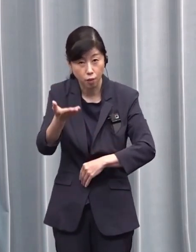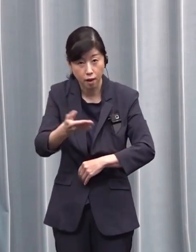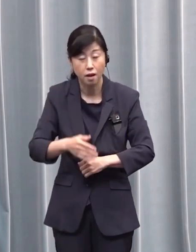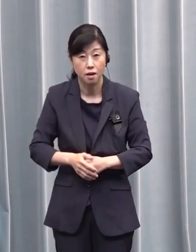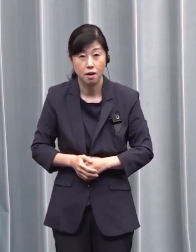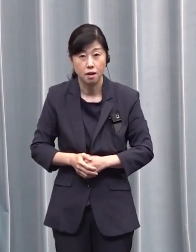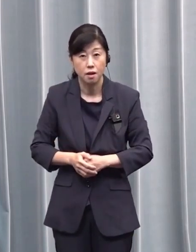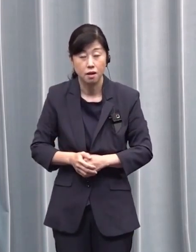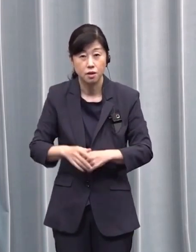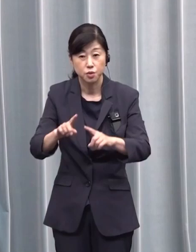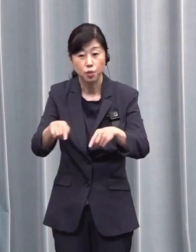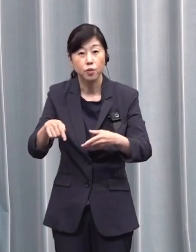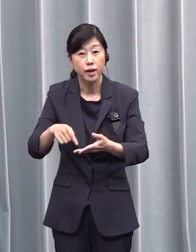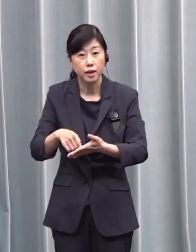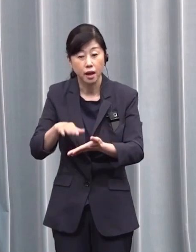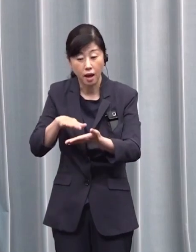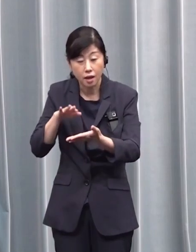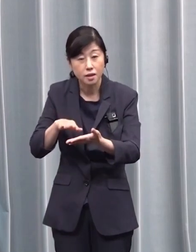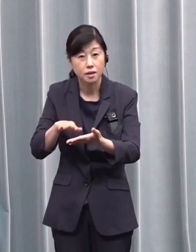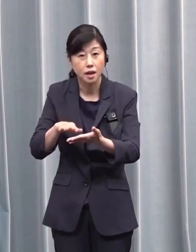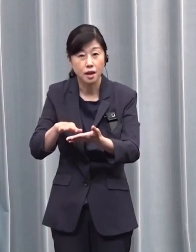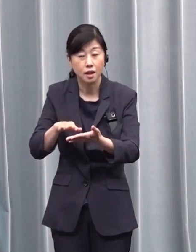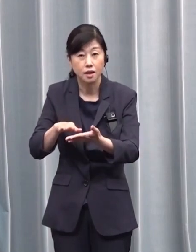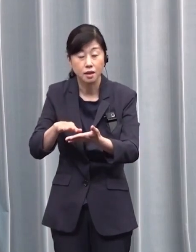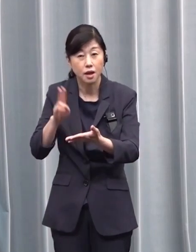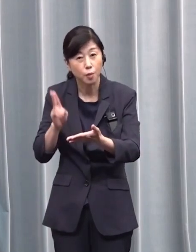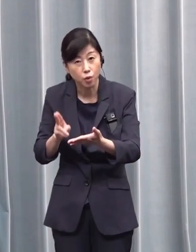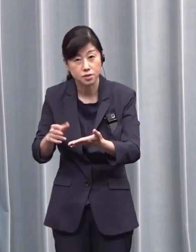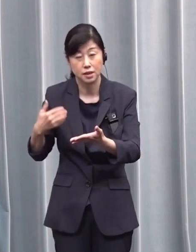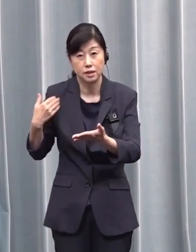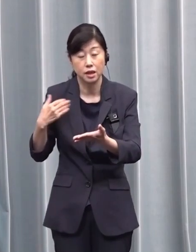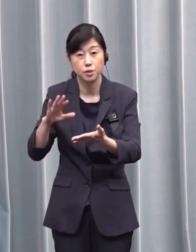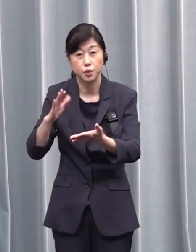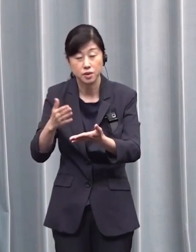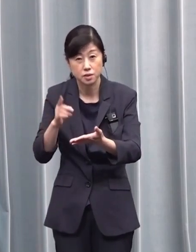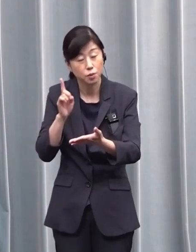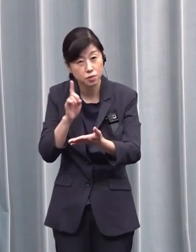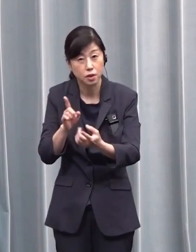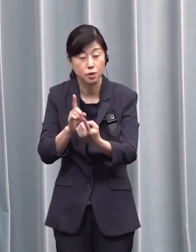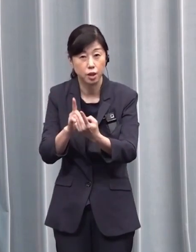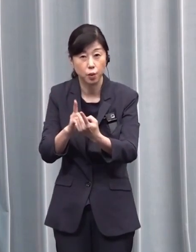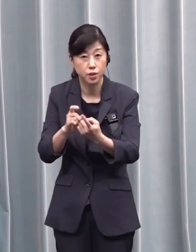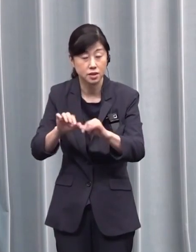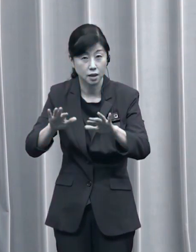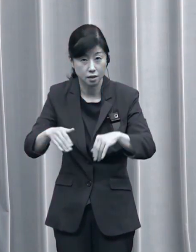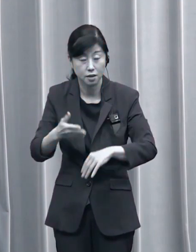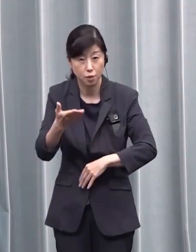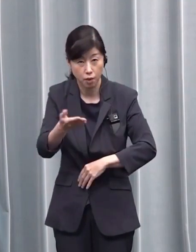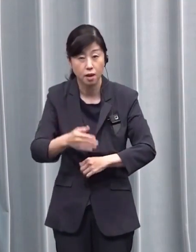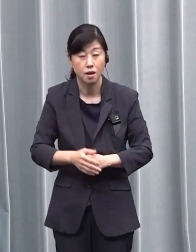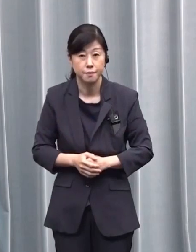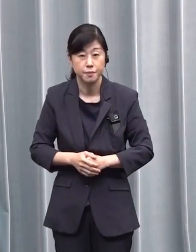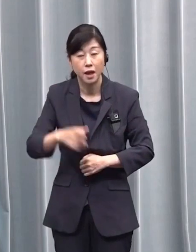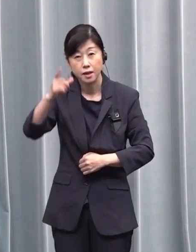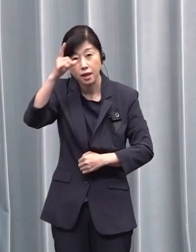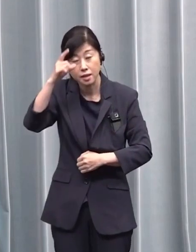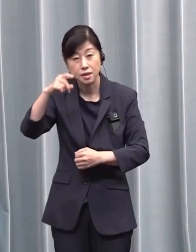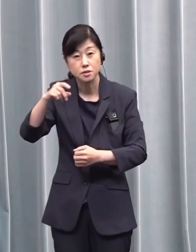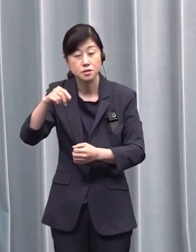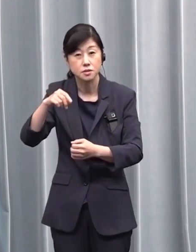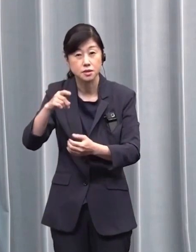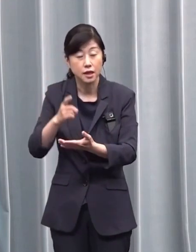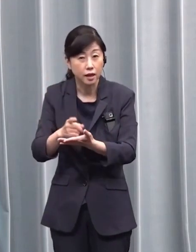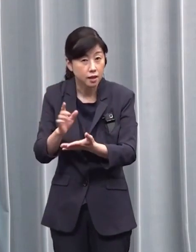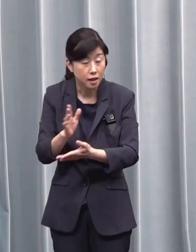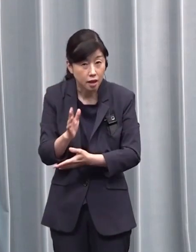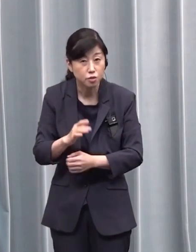届け出が出そうとしたのになぜそれを拒否したような事例が今出てきているのか、これですね、警察だけでなく政府全体で取り組む